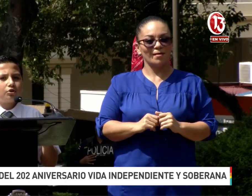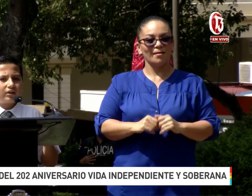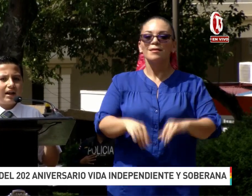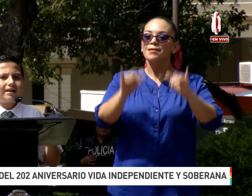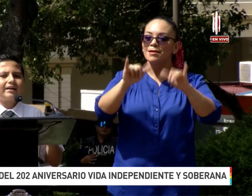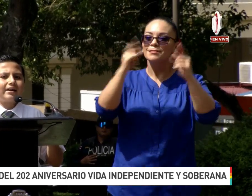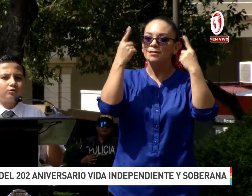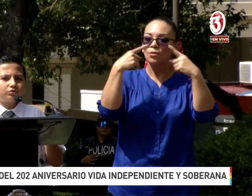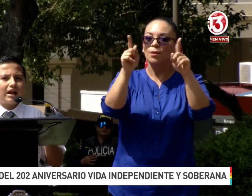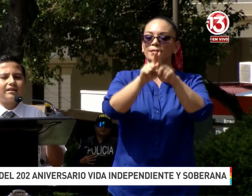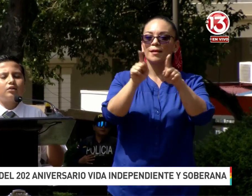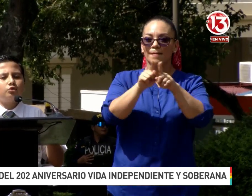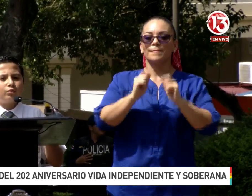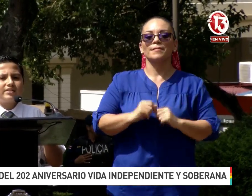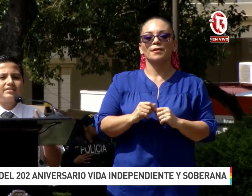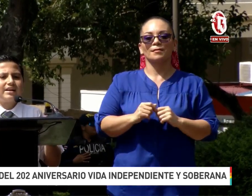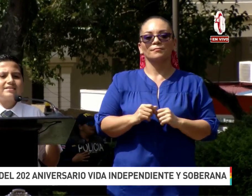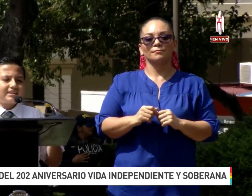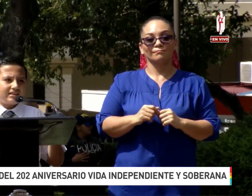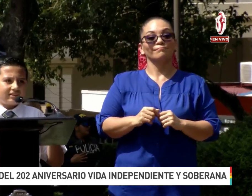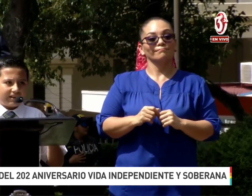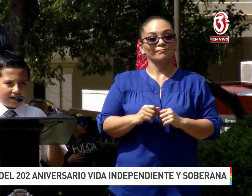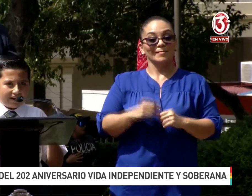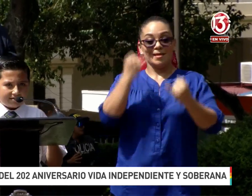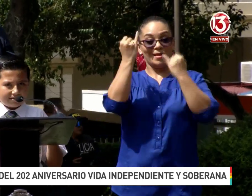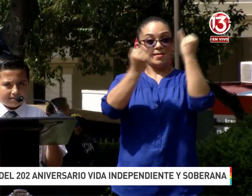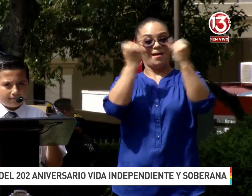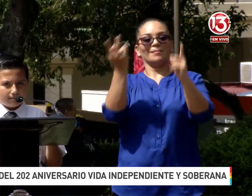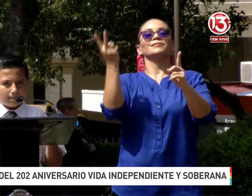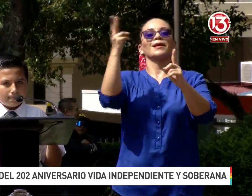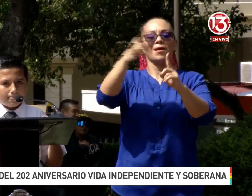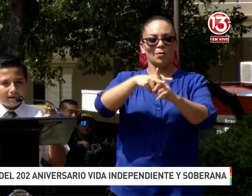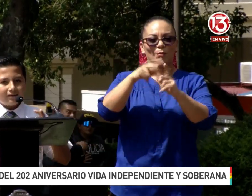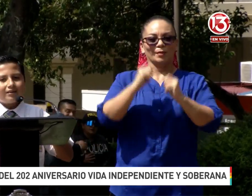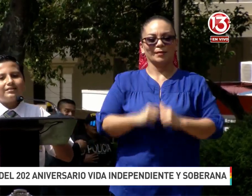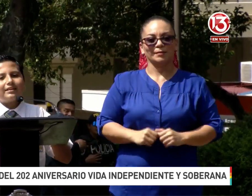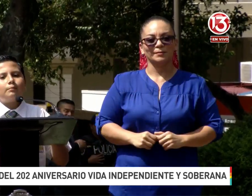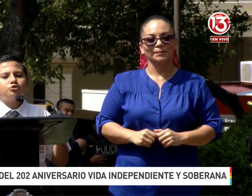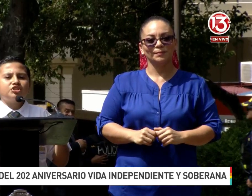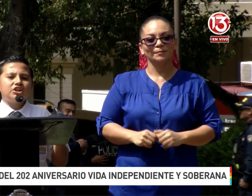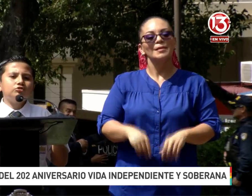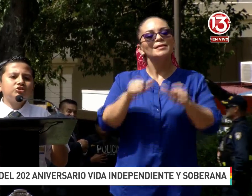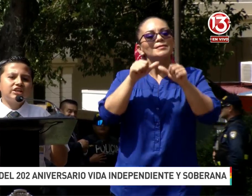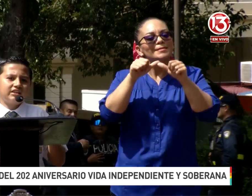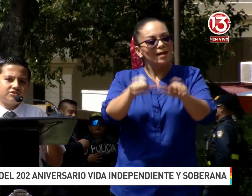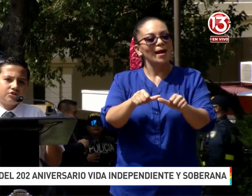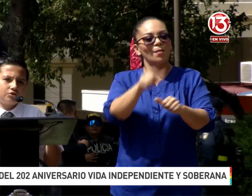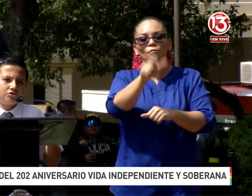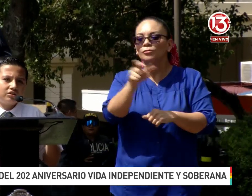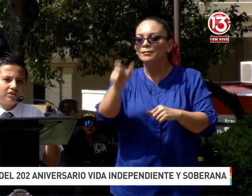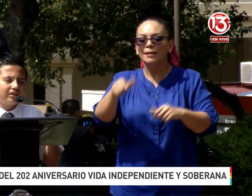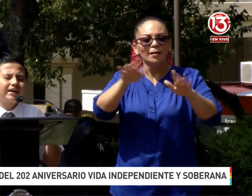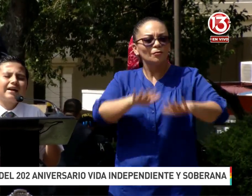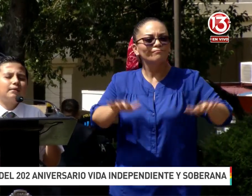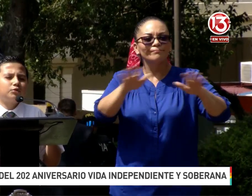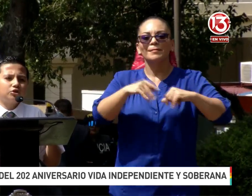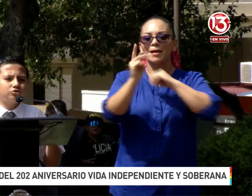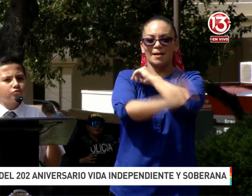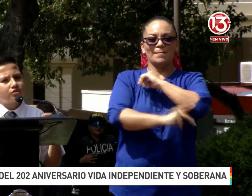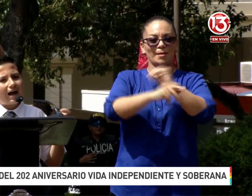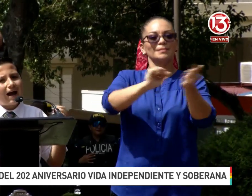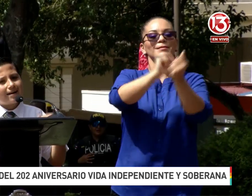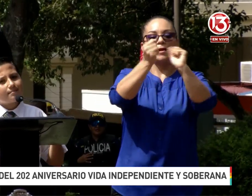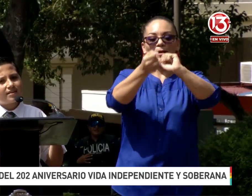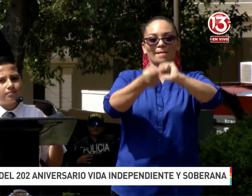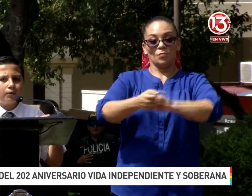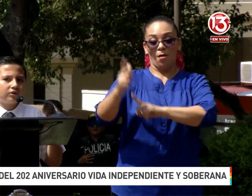así lograr ejecutar nuestras ideas. Sigamos siendo esa nación que cambió